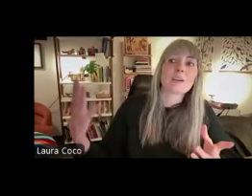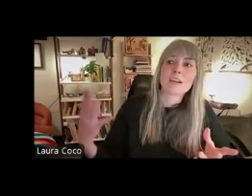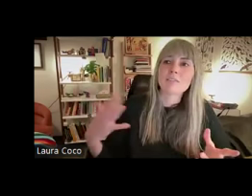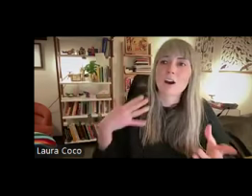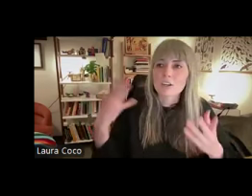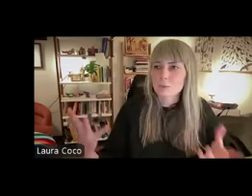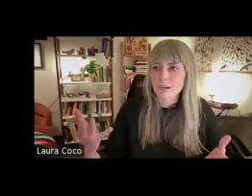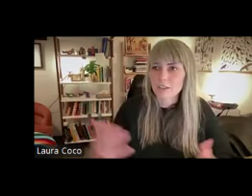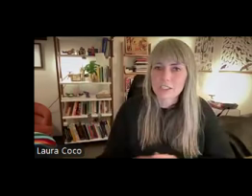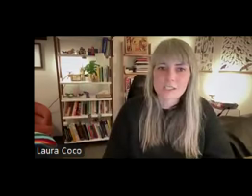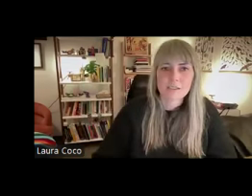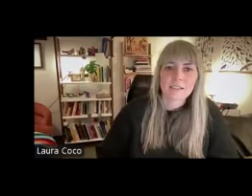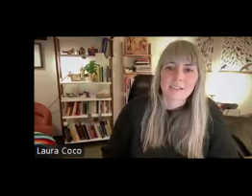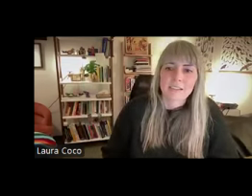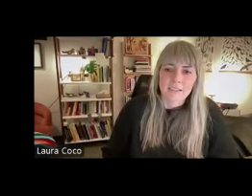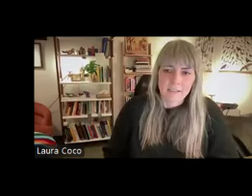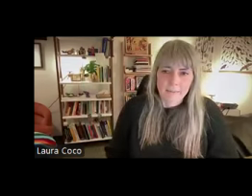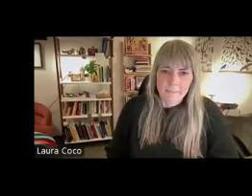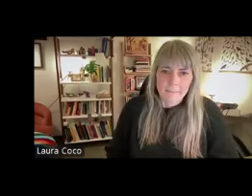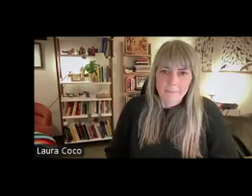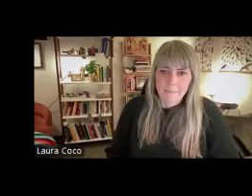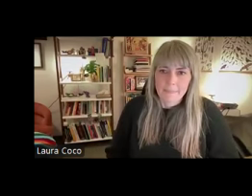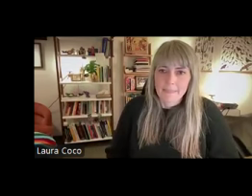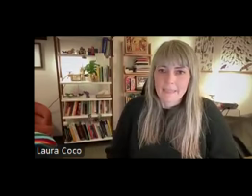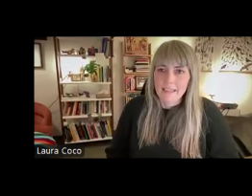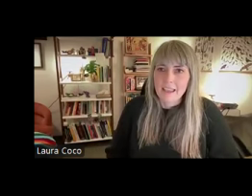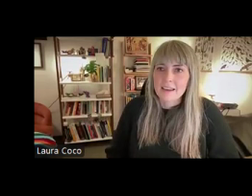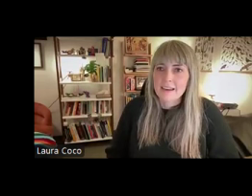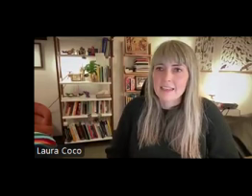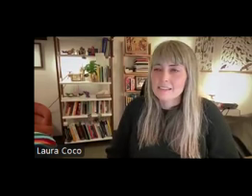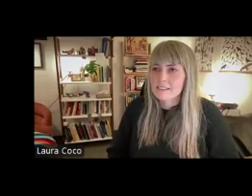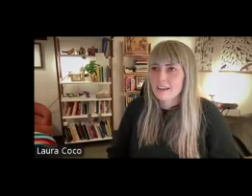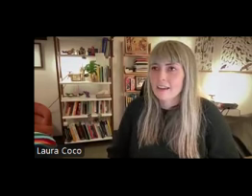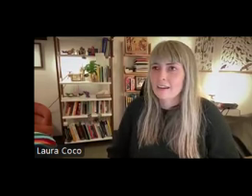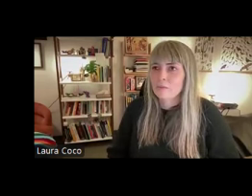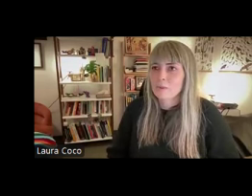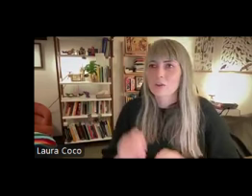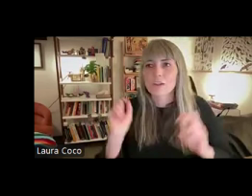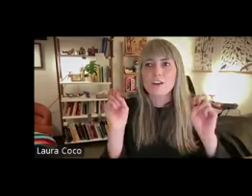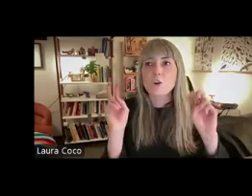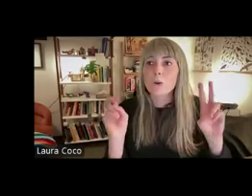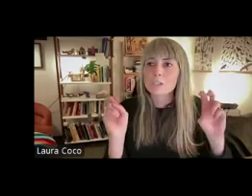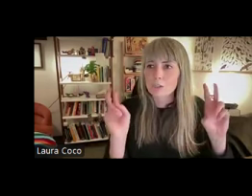y muchas veces esta pérdida auditiva está asociada con lesiones en el trabajo de campo.